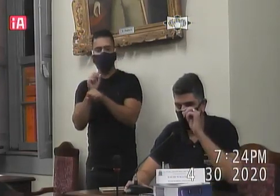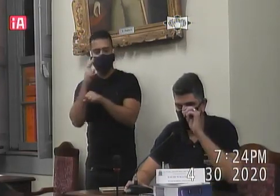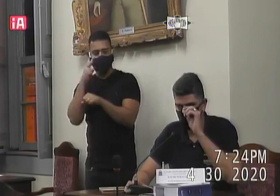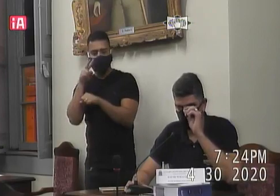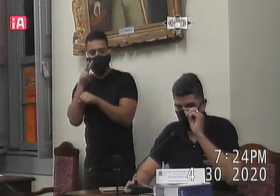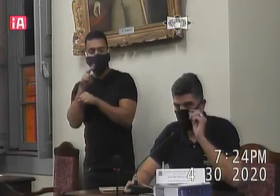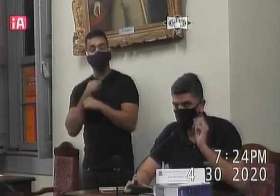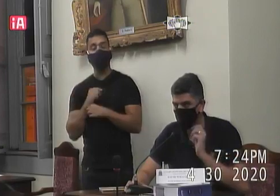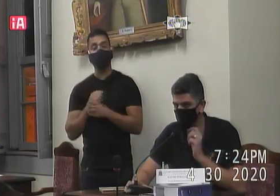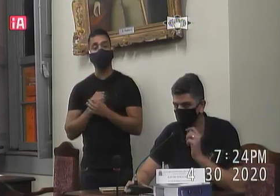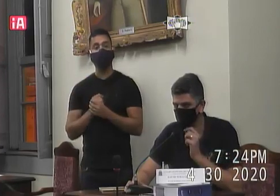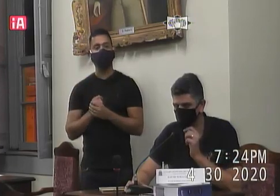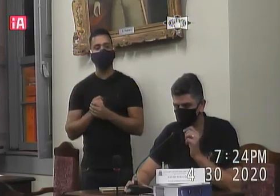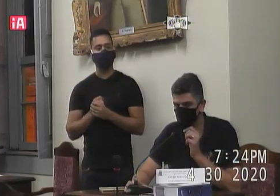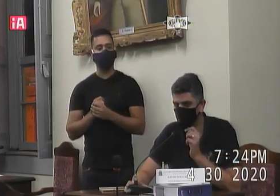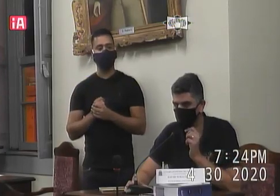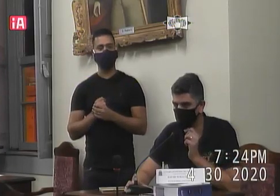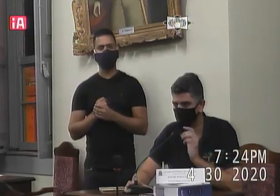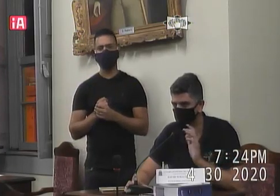e